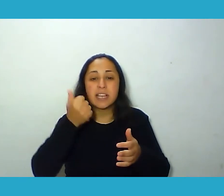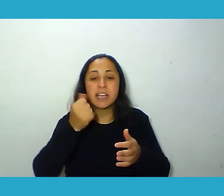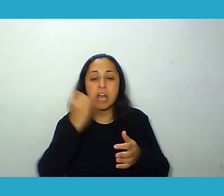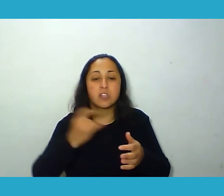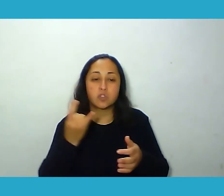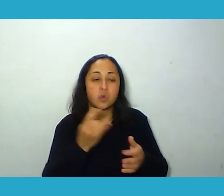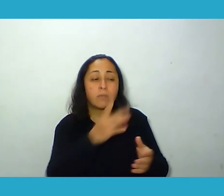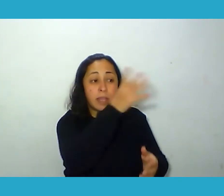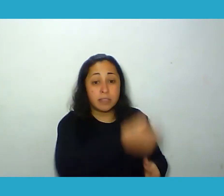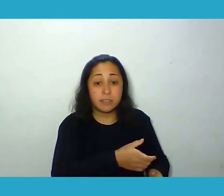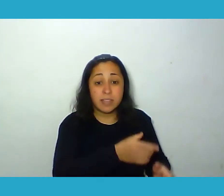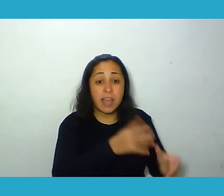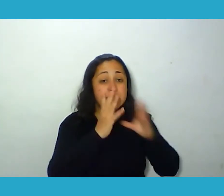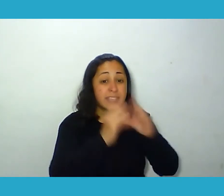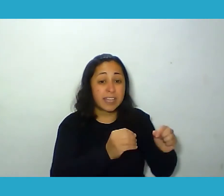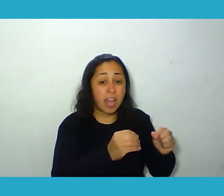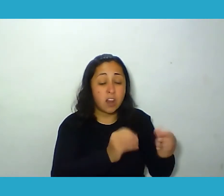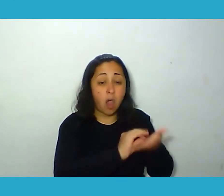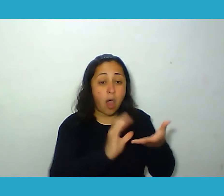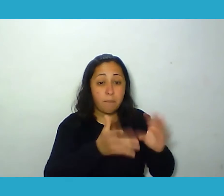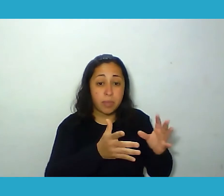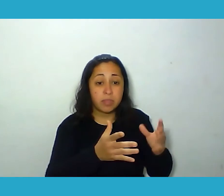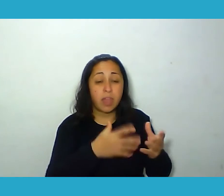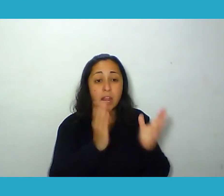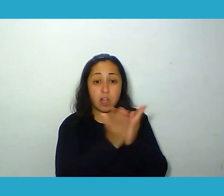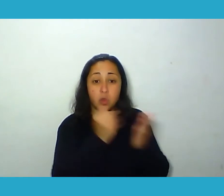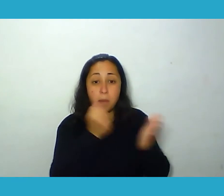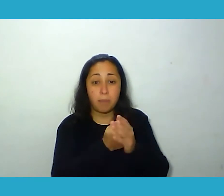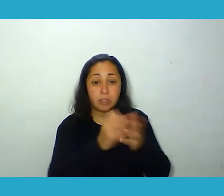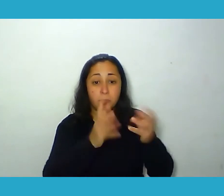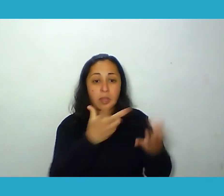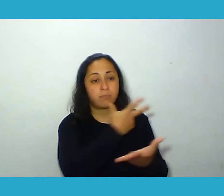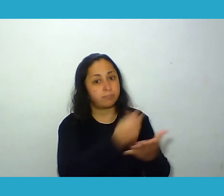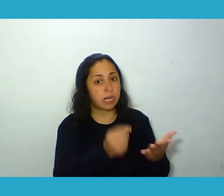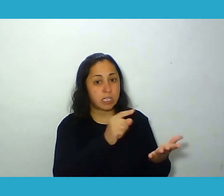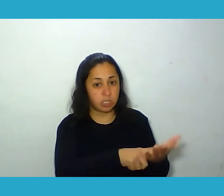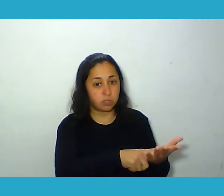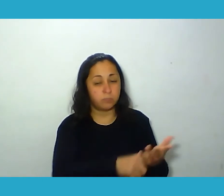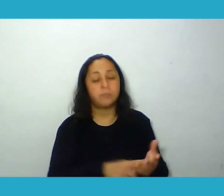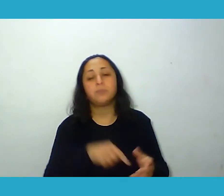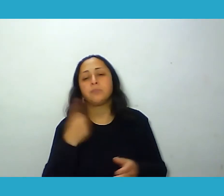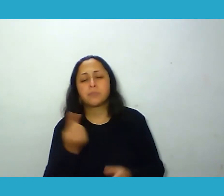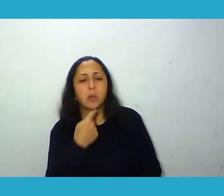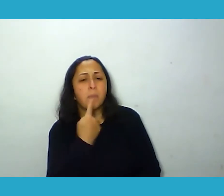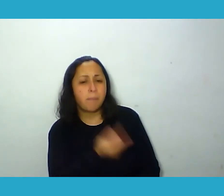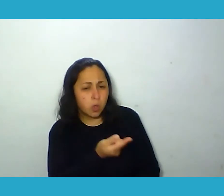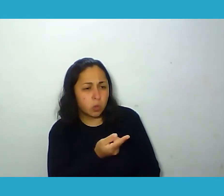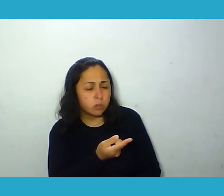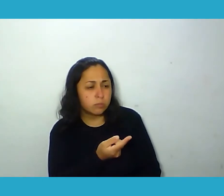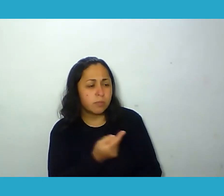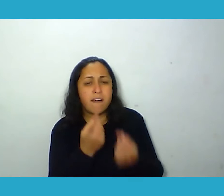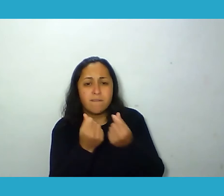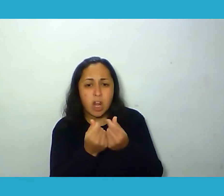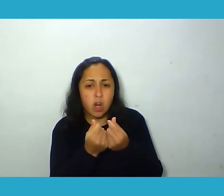de Ambiente proceda a rechazar el estudio de impacto ambiental de conformidad a lo establecido en el artículo 17 de la Ley 10.208. Se pregunta si